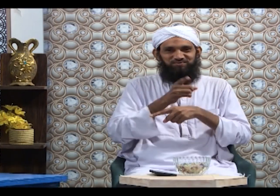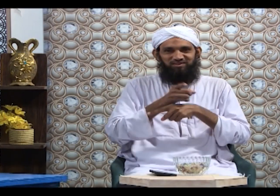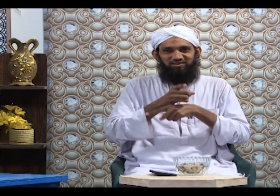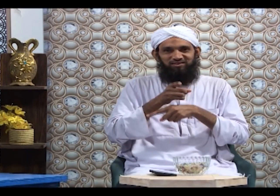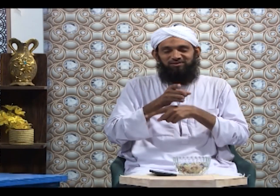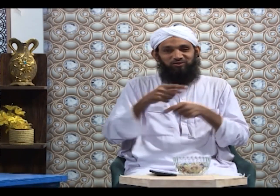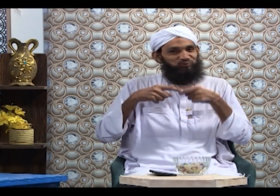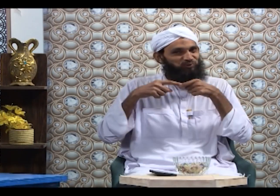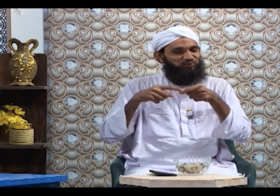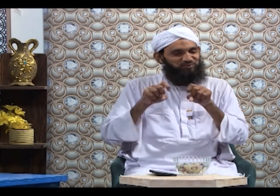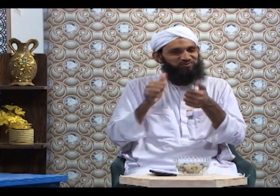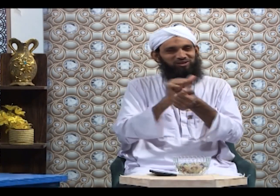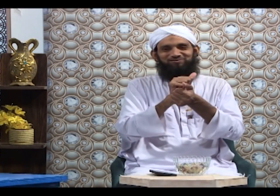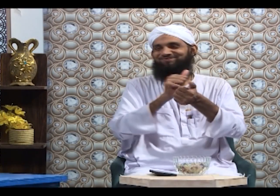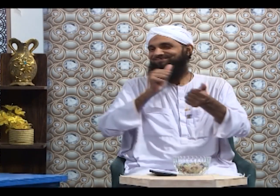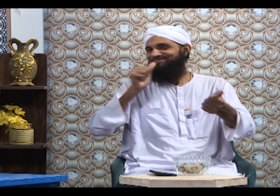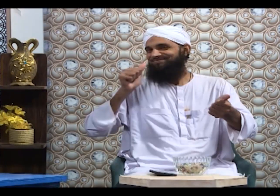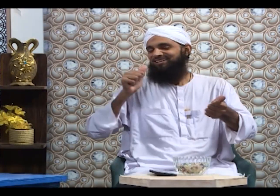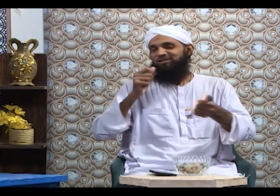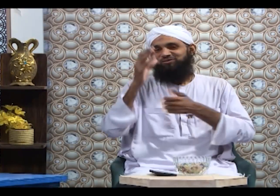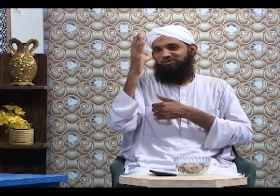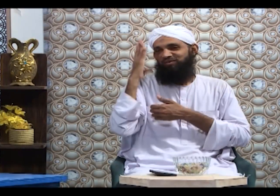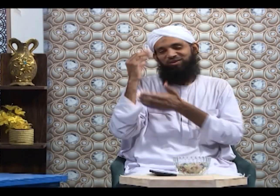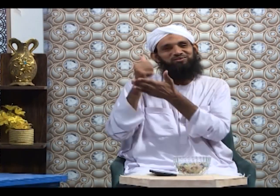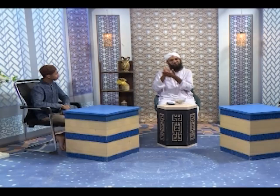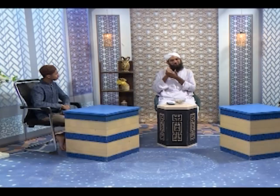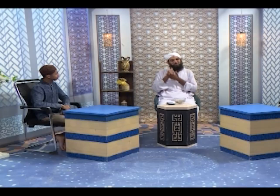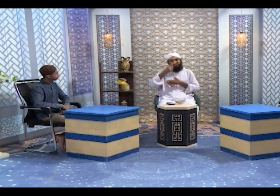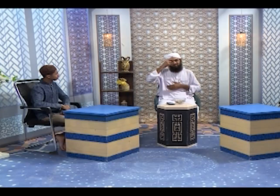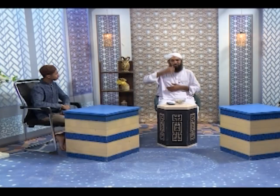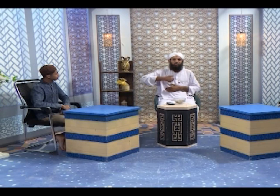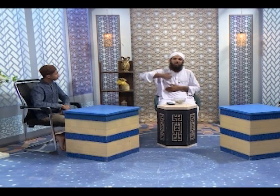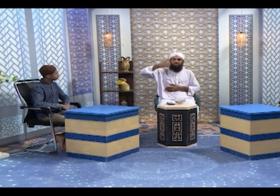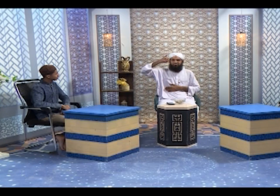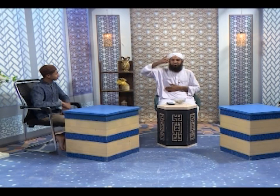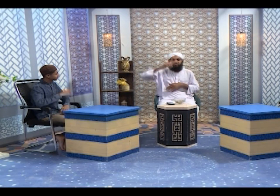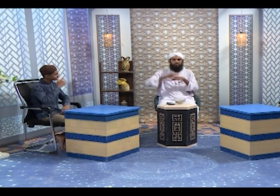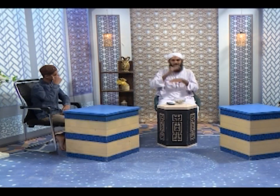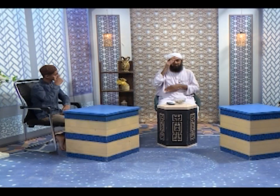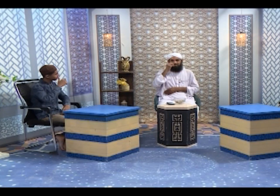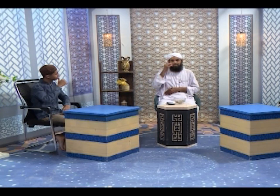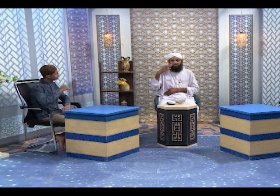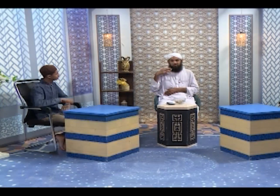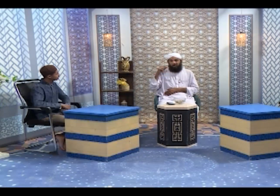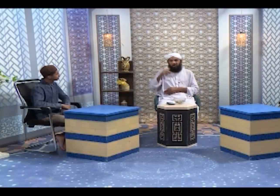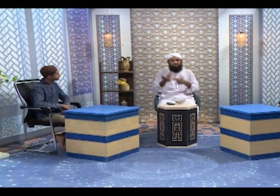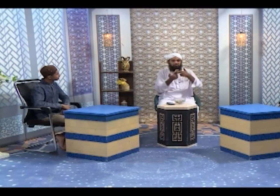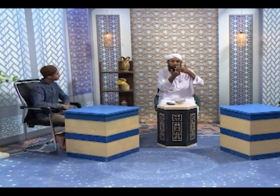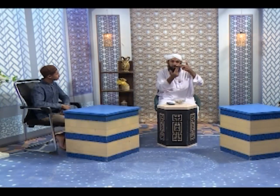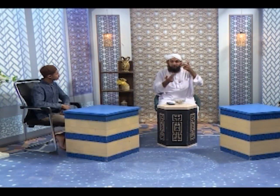نہ صرف بری ہوں گے بلکہ اجر و ثواب بھی پائیں گے انشاءاللہ۔ پیارے اسلامی بھائیوں، آج ہم نے سنا کہ باپ